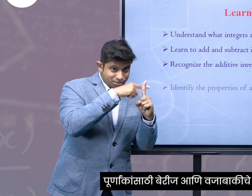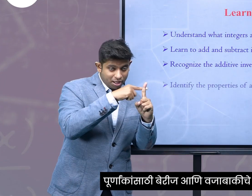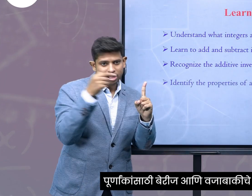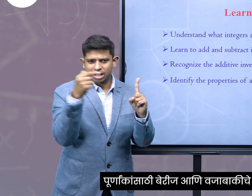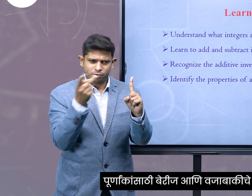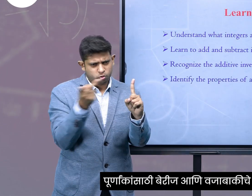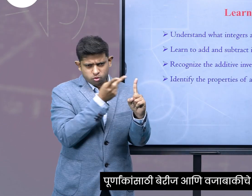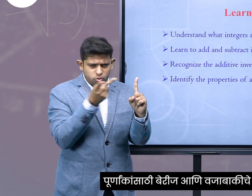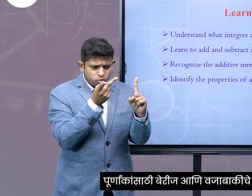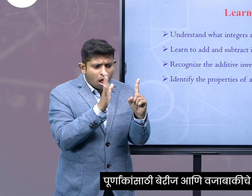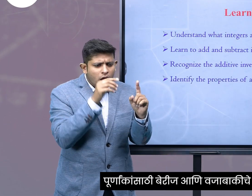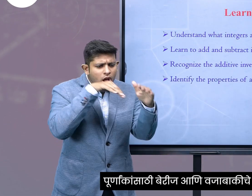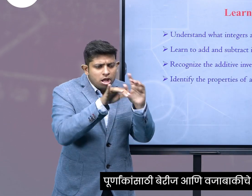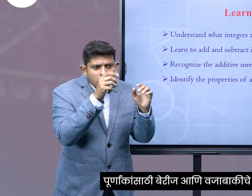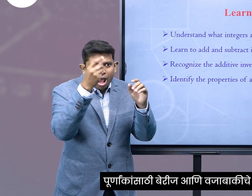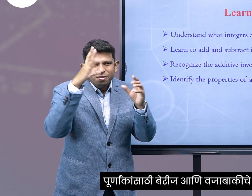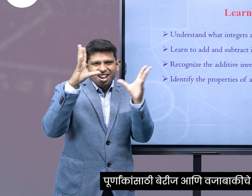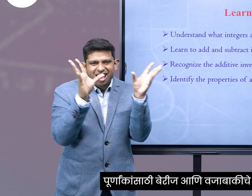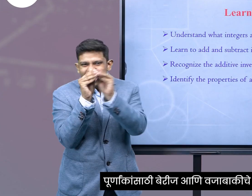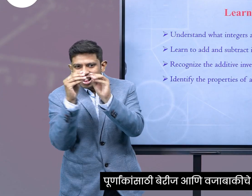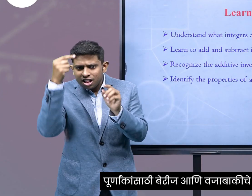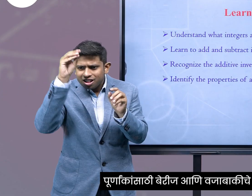पूर्णांकासाठी बेरीज आणि वजाबाकीचे गुणधर्म ओळखा.